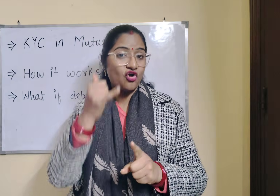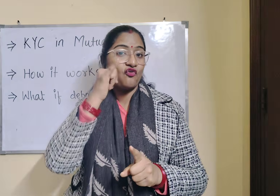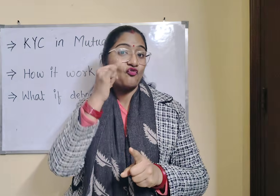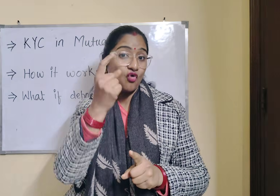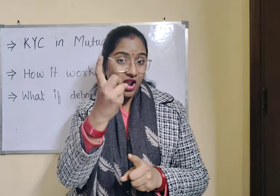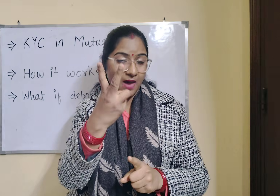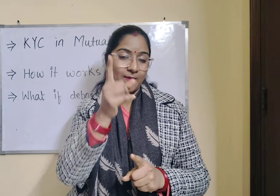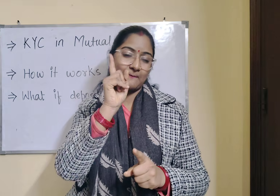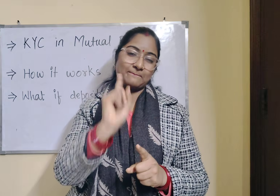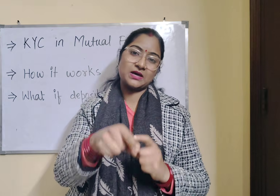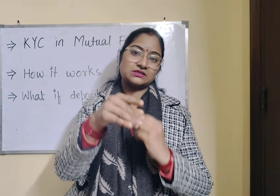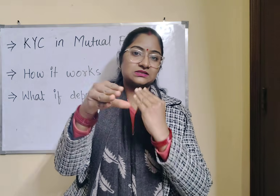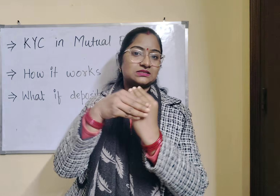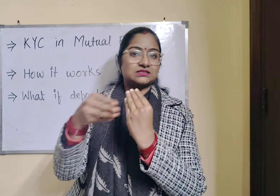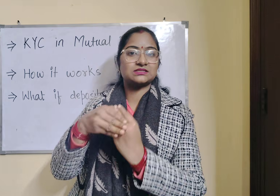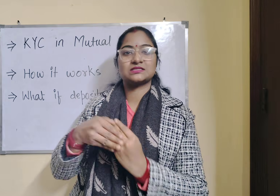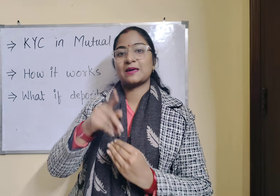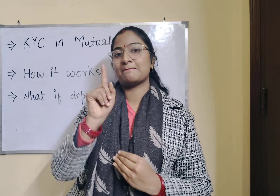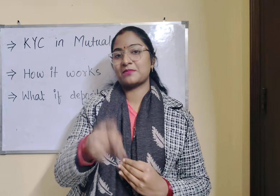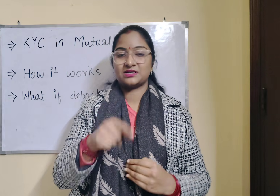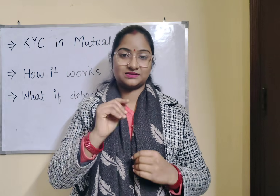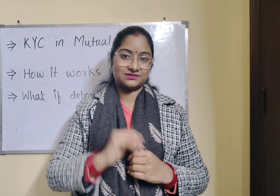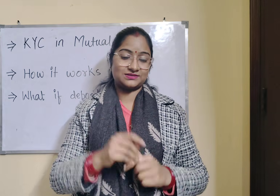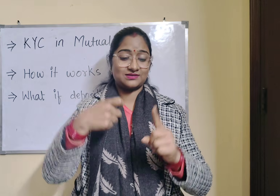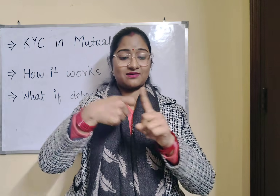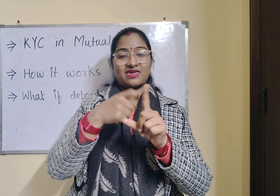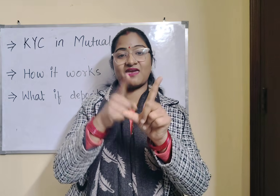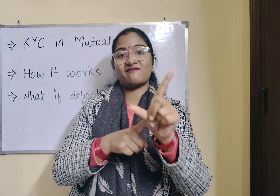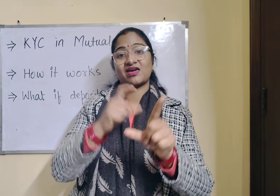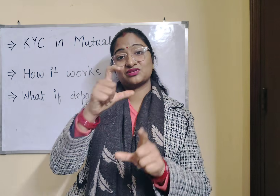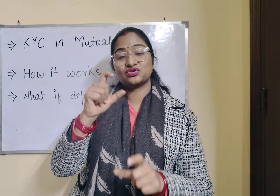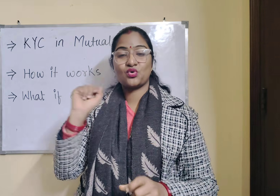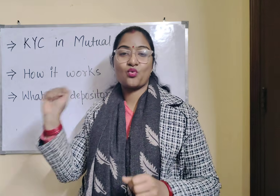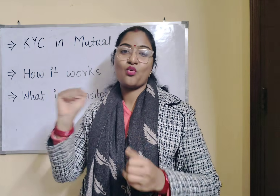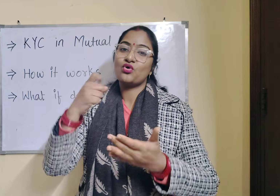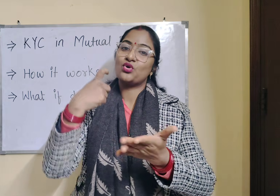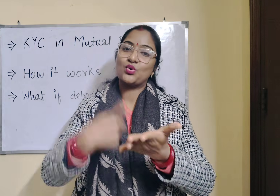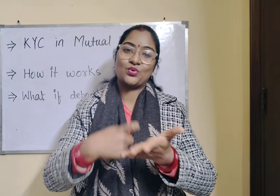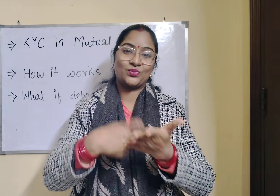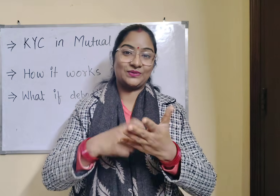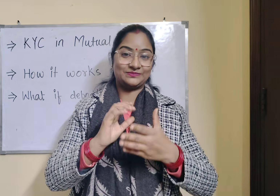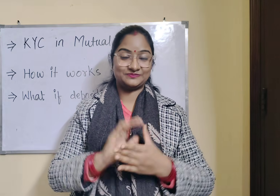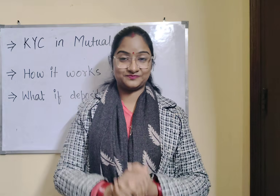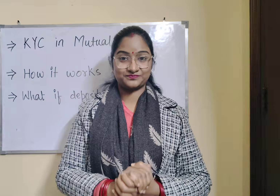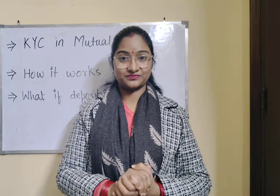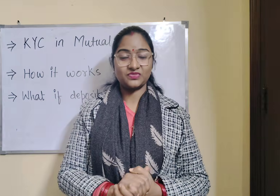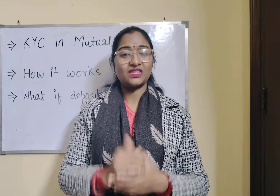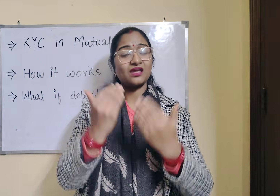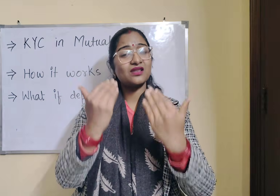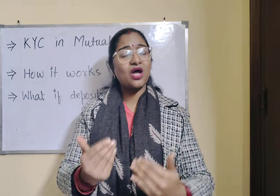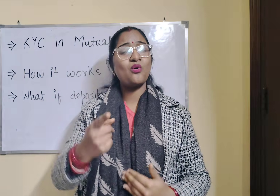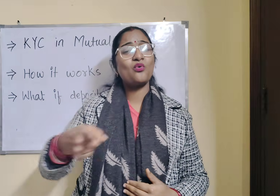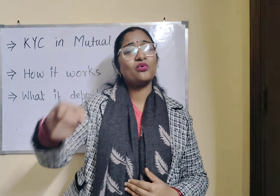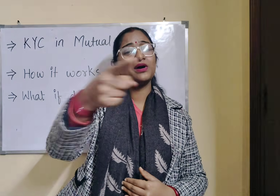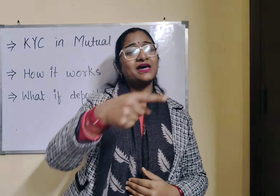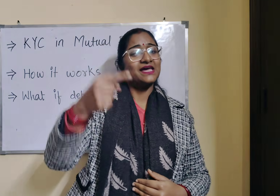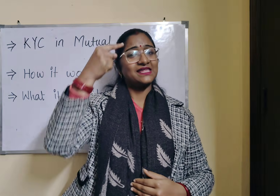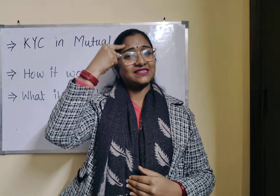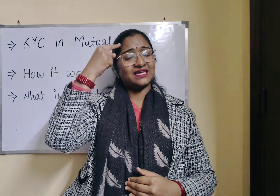हो गया, आपका कॉन्टैक्ट नंबर यहाँ पर सबमिट होता है। ये ज़रूरी है, यहाँ पर केवाईसी कराना मैंडेटरी है। अब आप